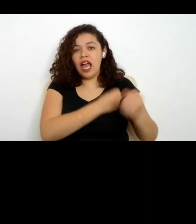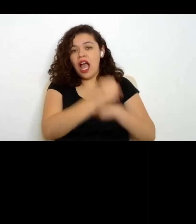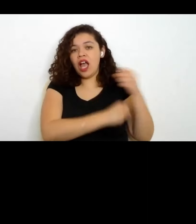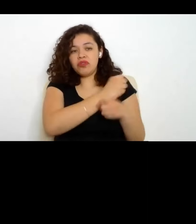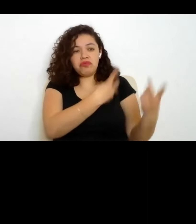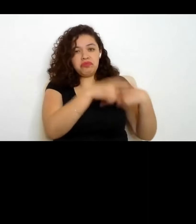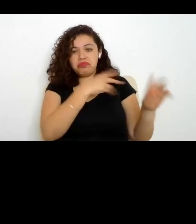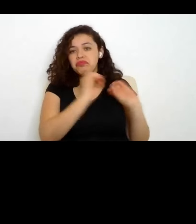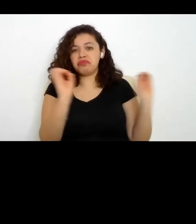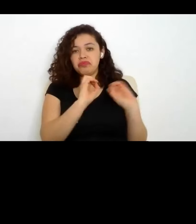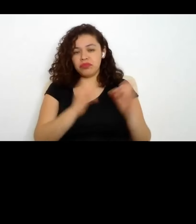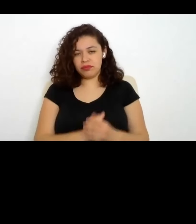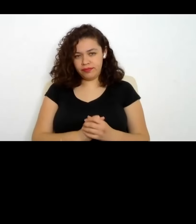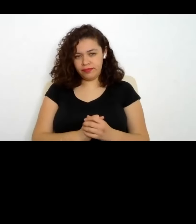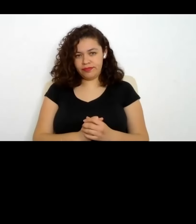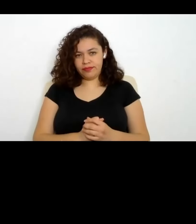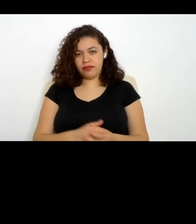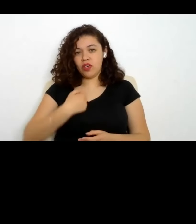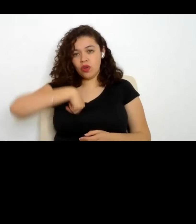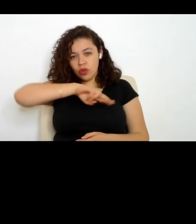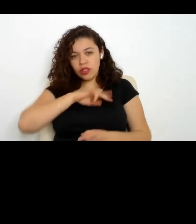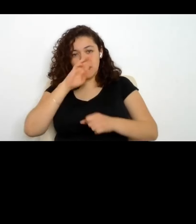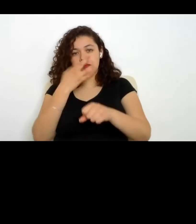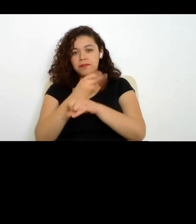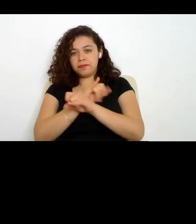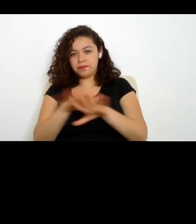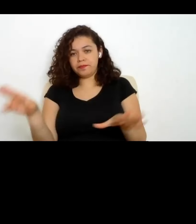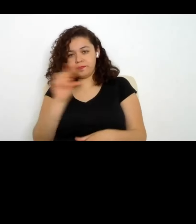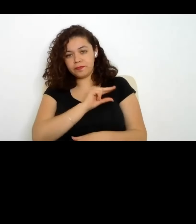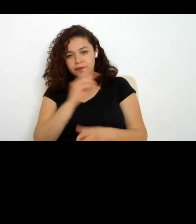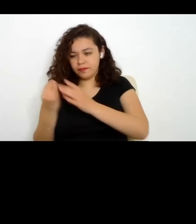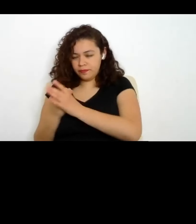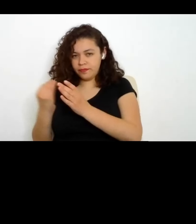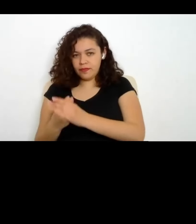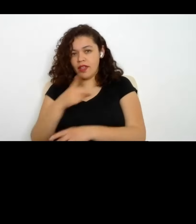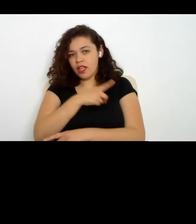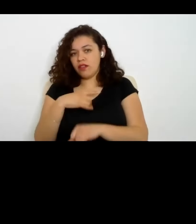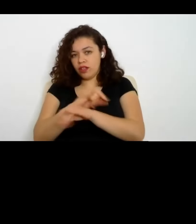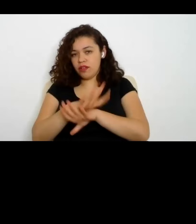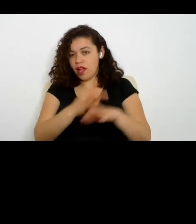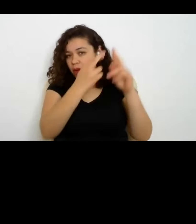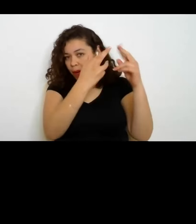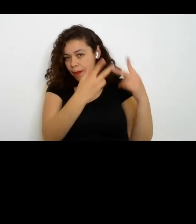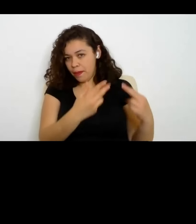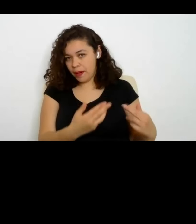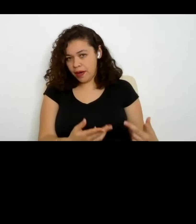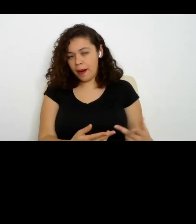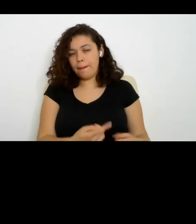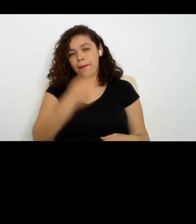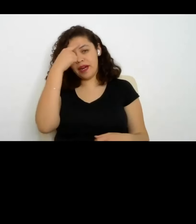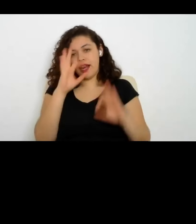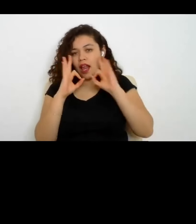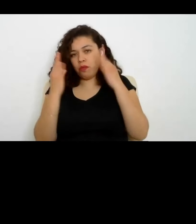Entonces, nosotros como responsables de los datos personales debemos de ir destruyendo esa información en la medida en que ya no